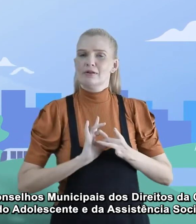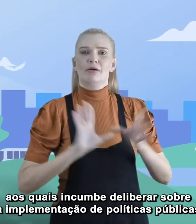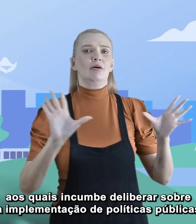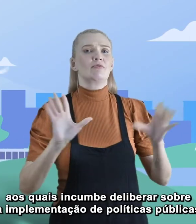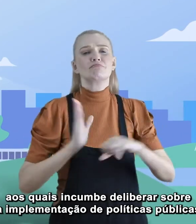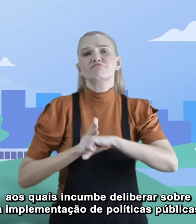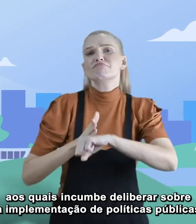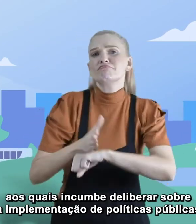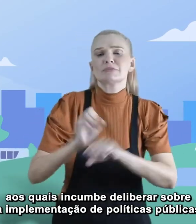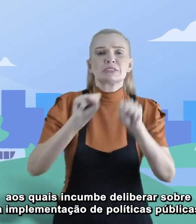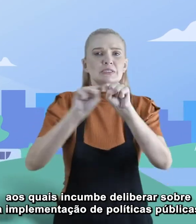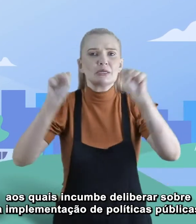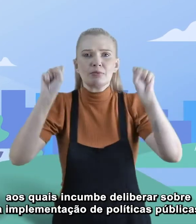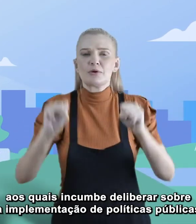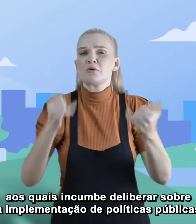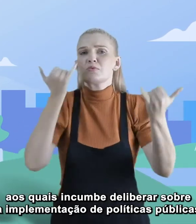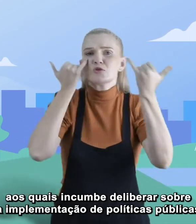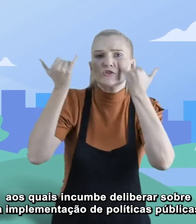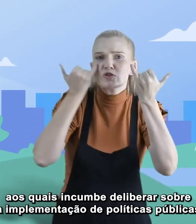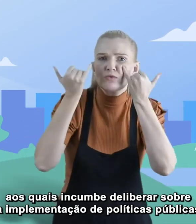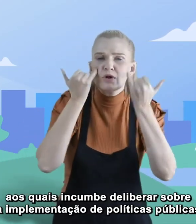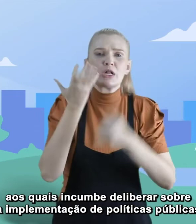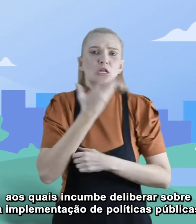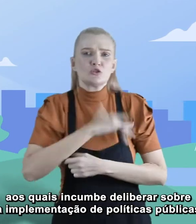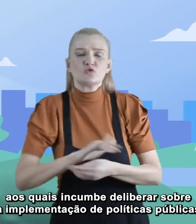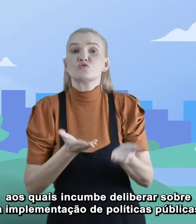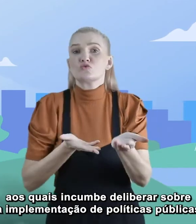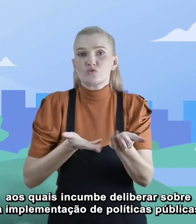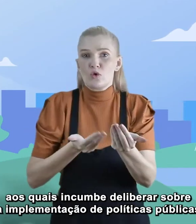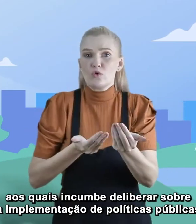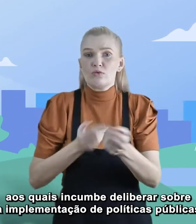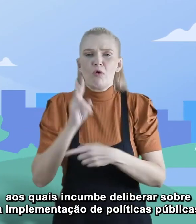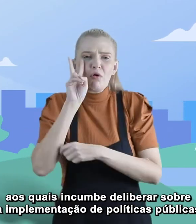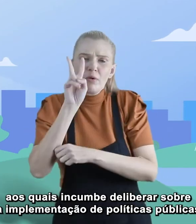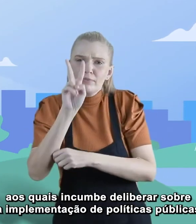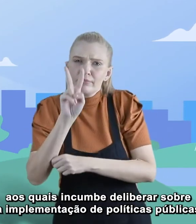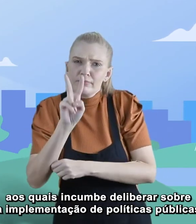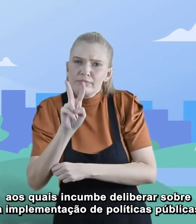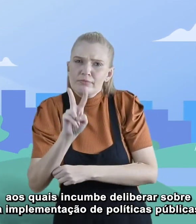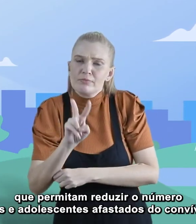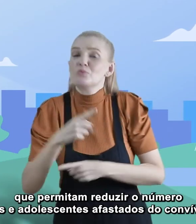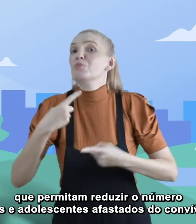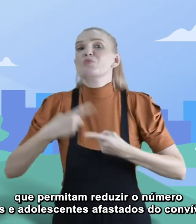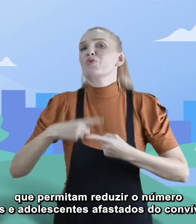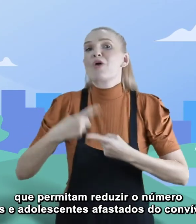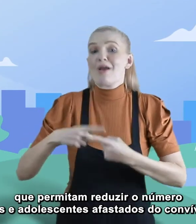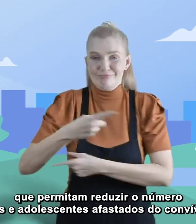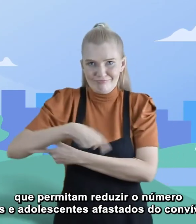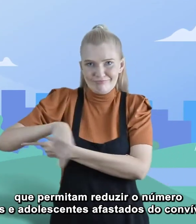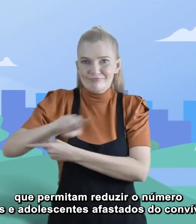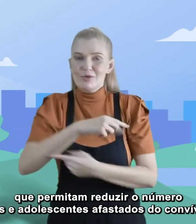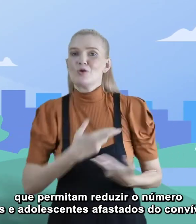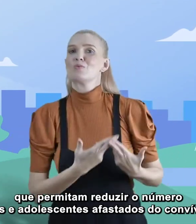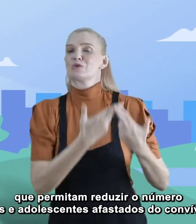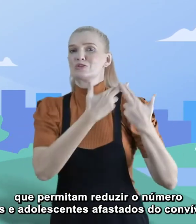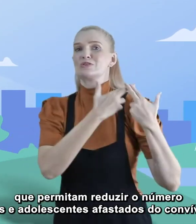aos quais incumbe deliberar sobre a implementação de políticas públicas que permitam reduzir o número de